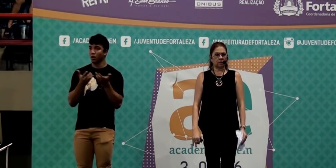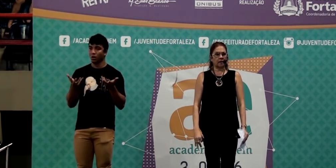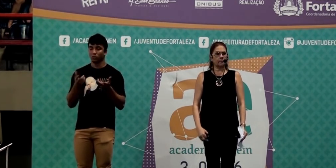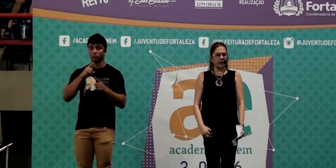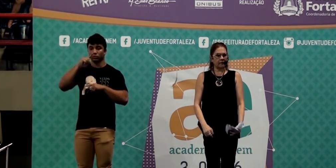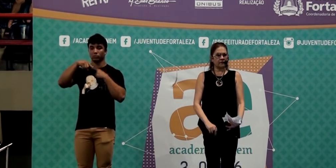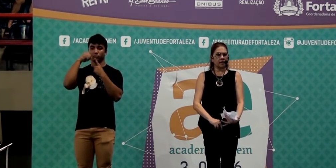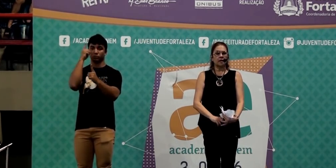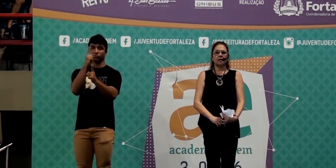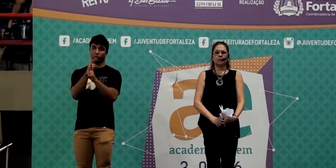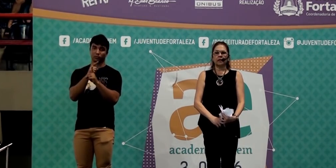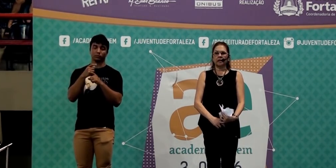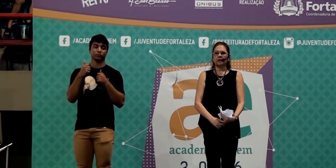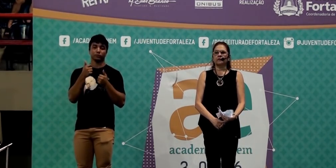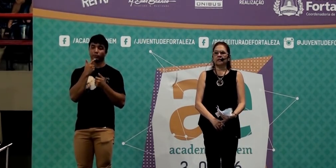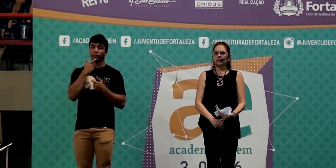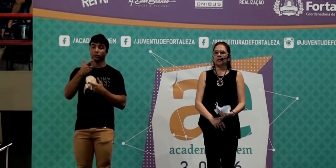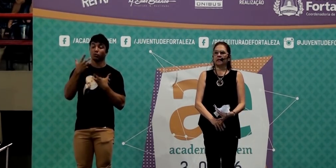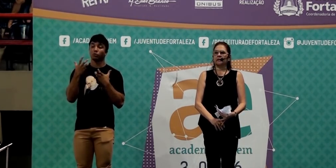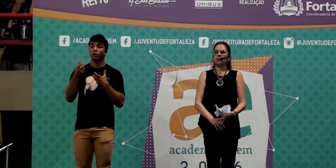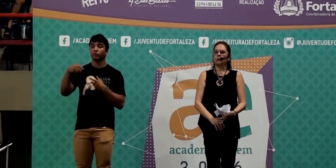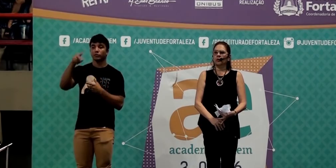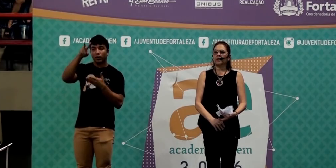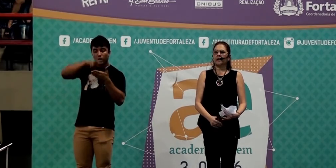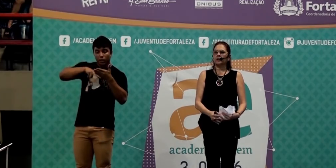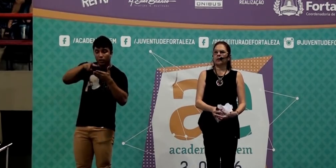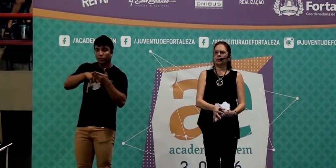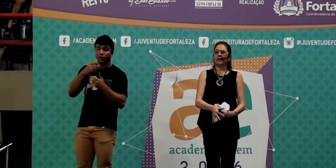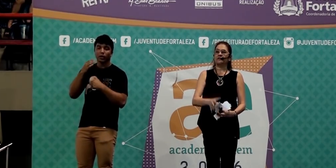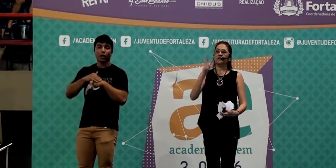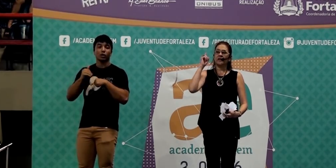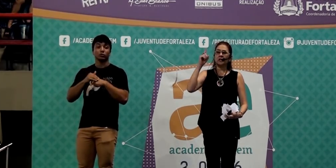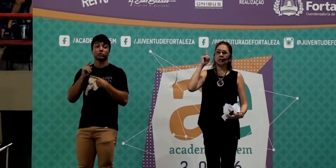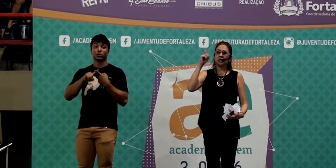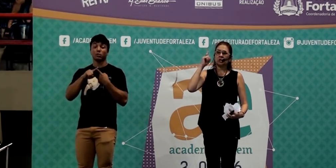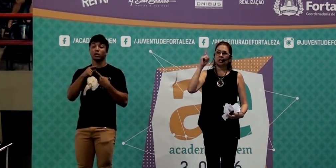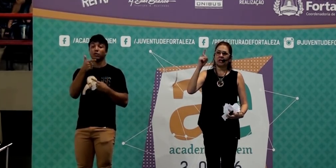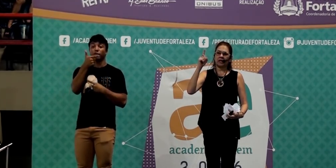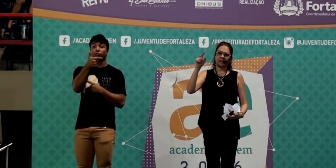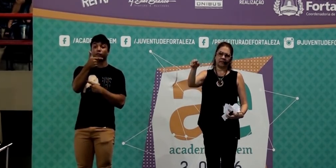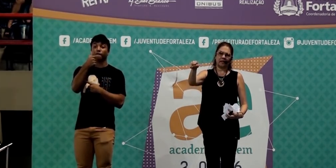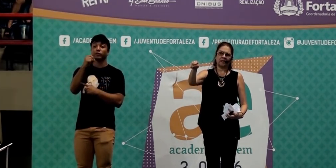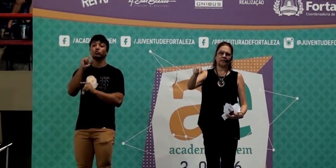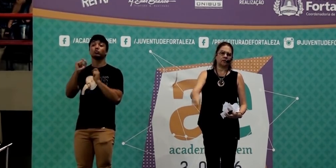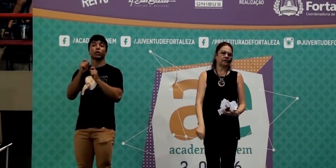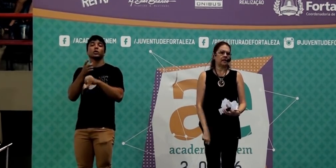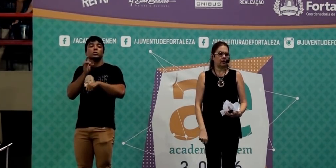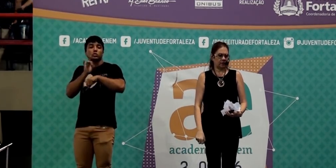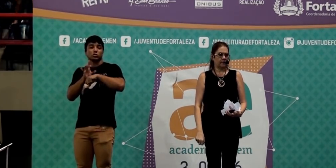se encontra em breve e eu queria que vocês lessem com muito carinho. Eu botei 20